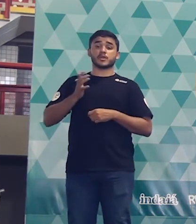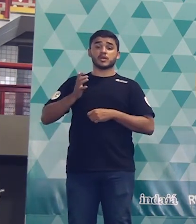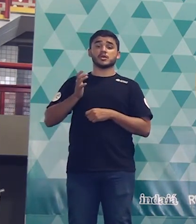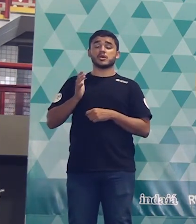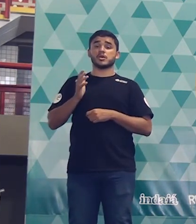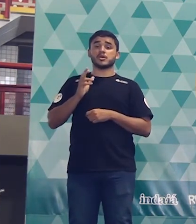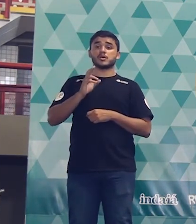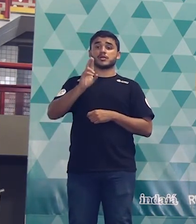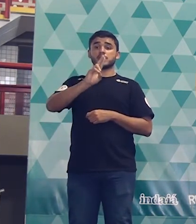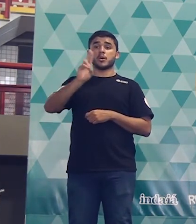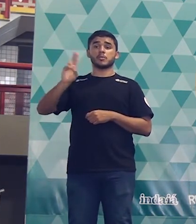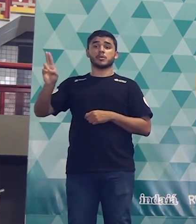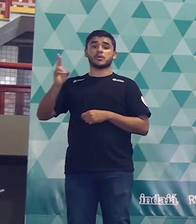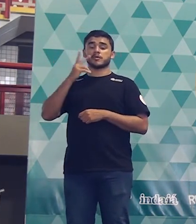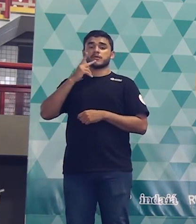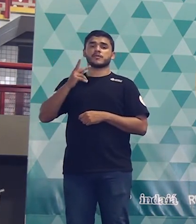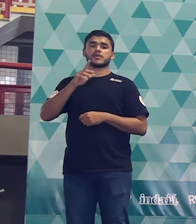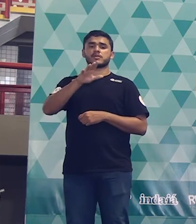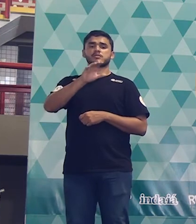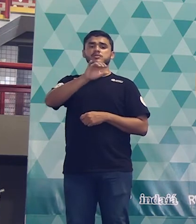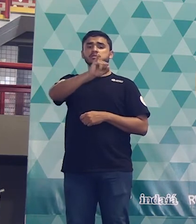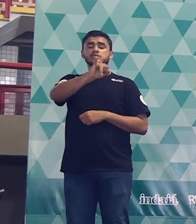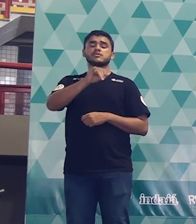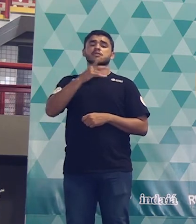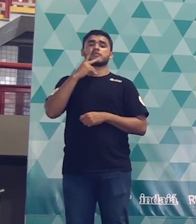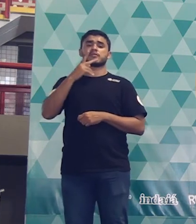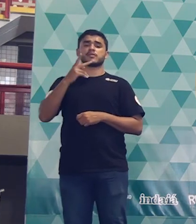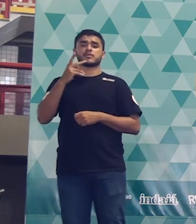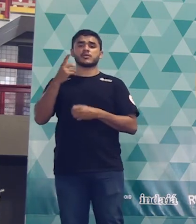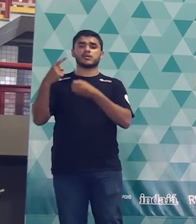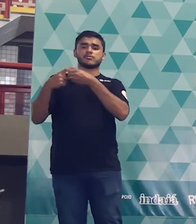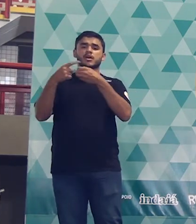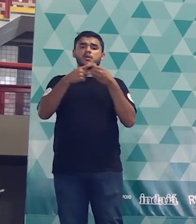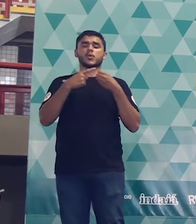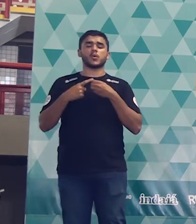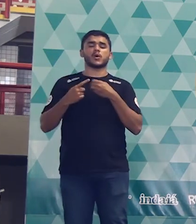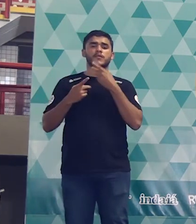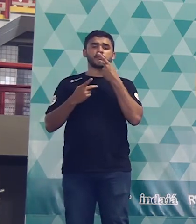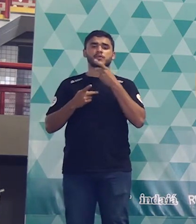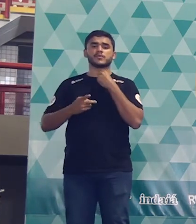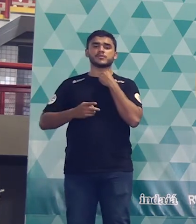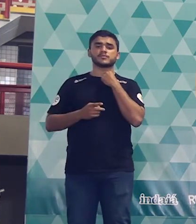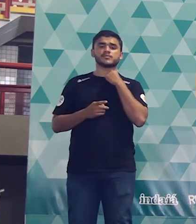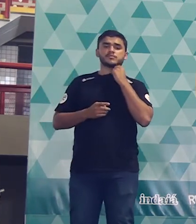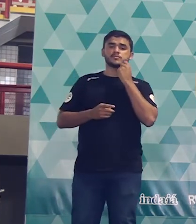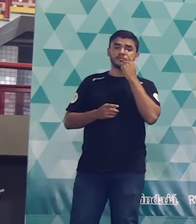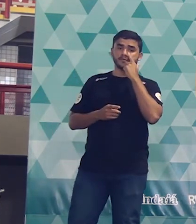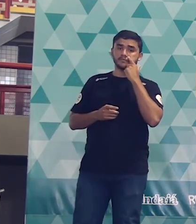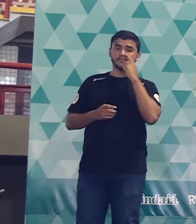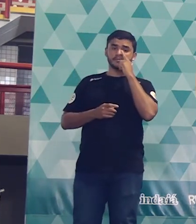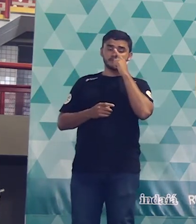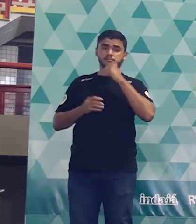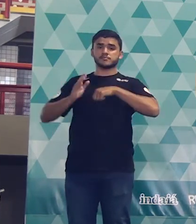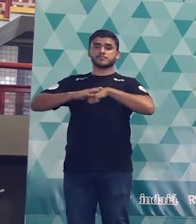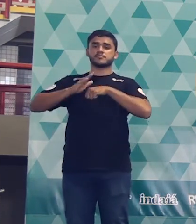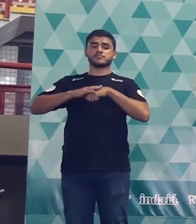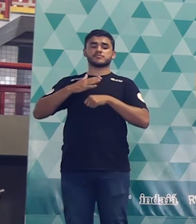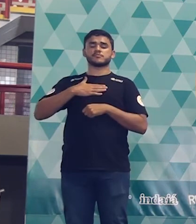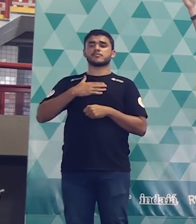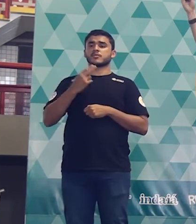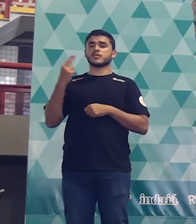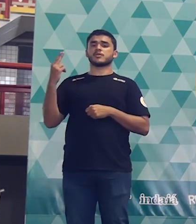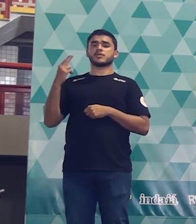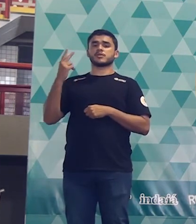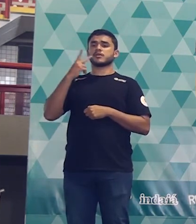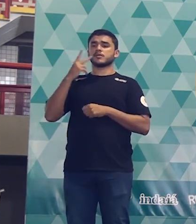rico. Falou do interior, né? Dependendo do interior, todo mundo se conhece, né? Você pode chegar lá e dizer, ó, sou o Agnello, filho da Digé, primo